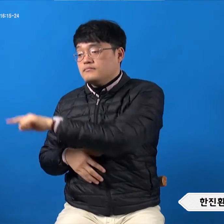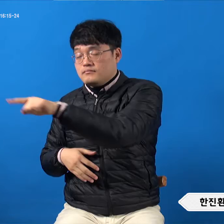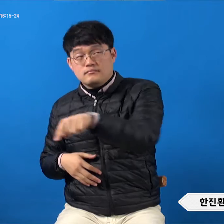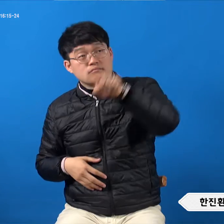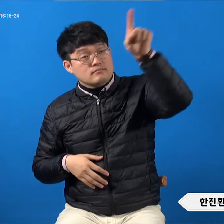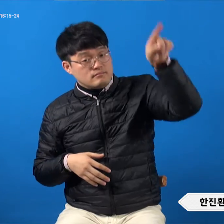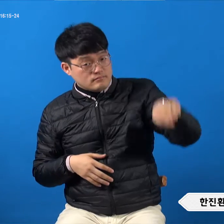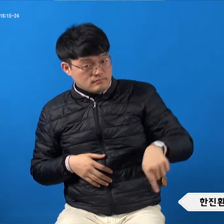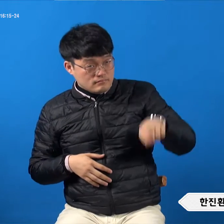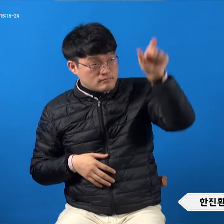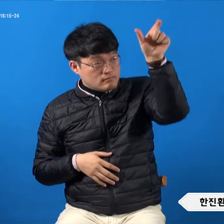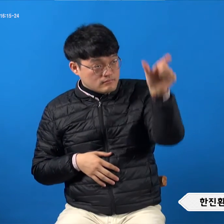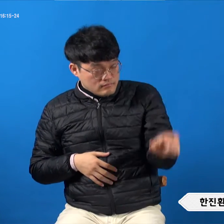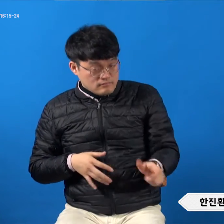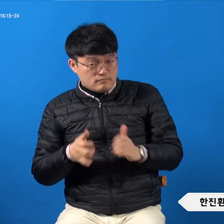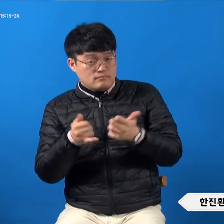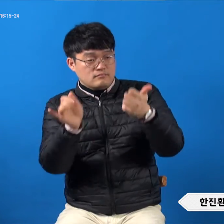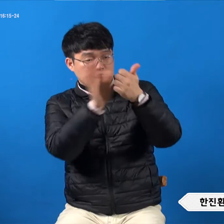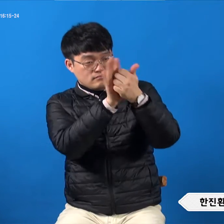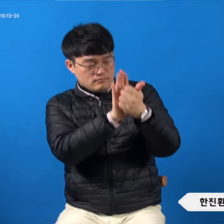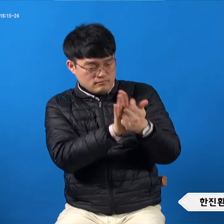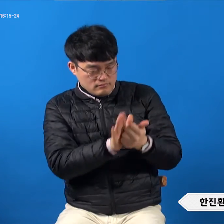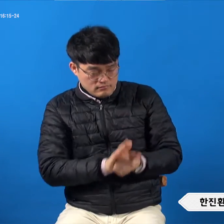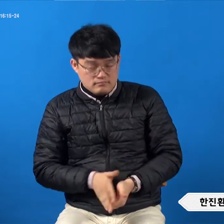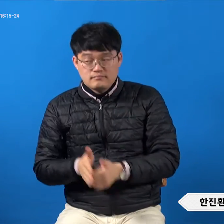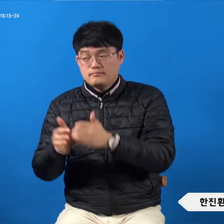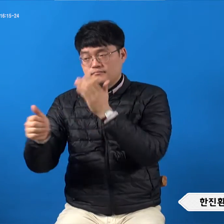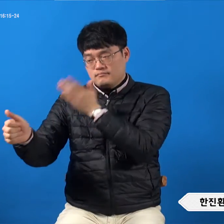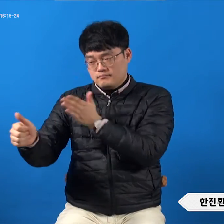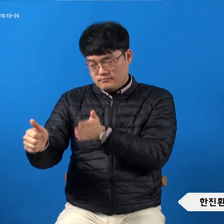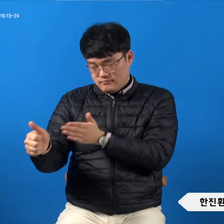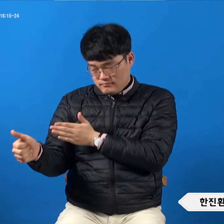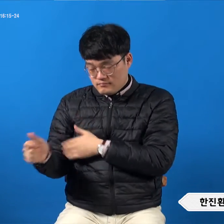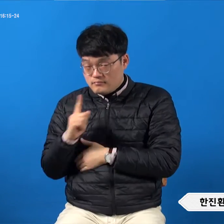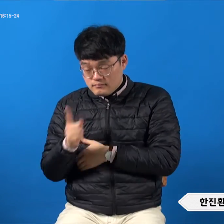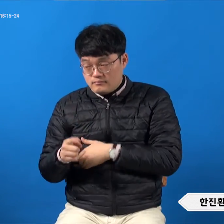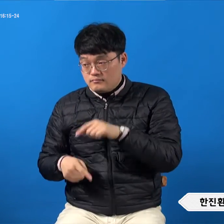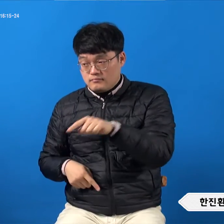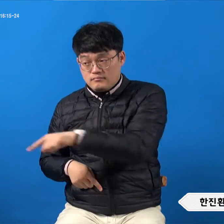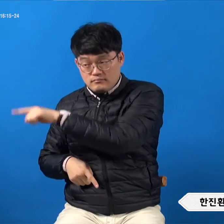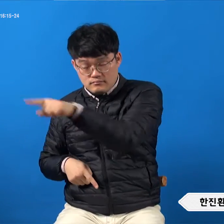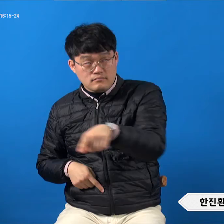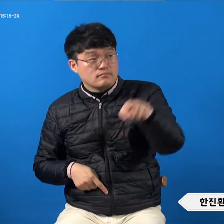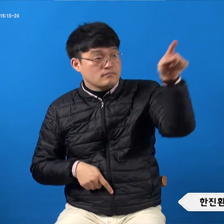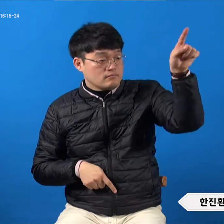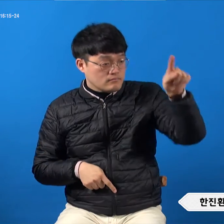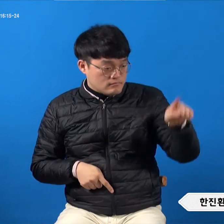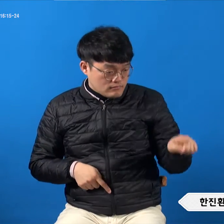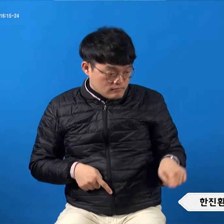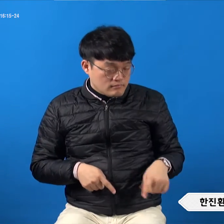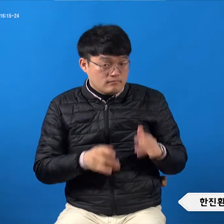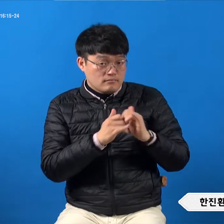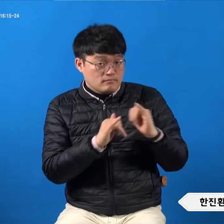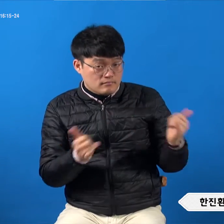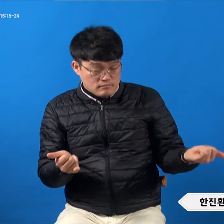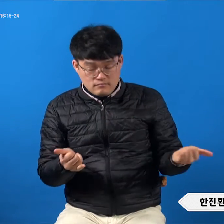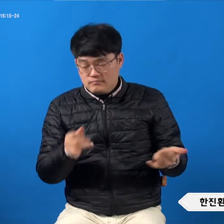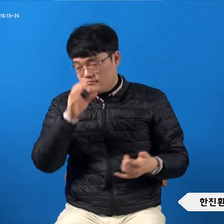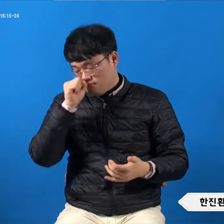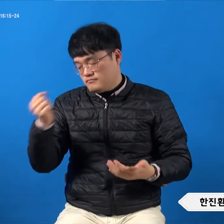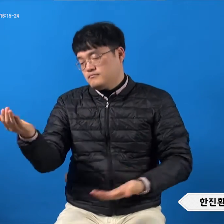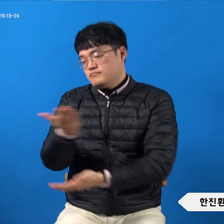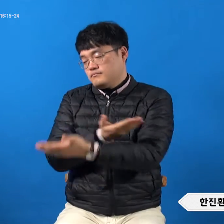잘 대해주라고 신신당부를 합니다. 너희들도 이 사람들과 좋은 교제를 가졌으면